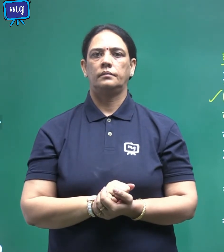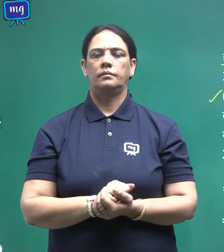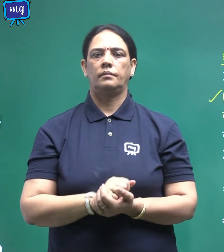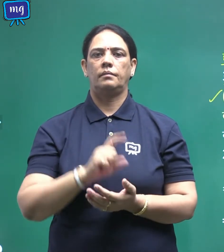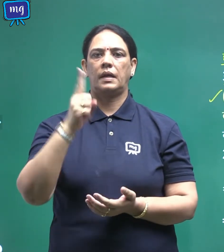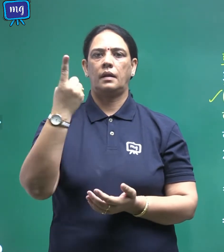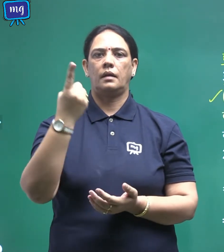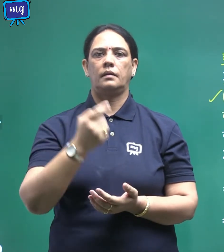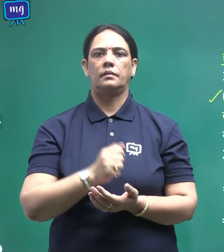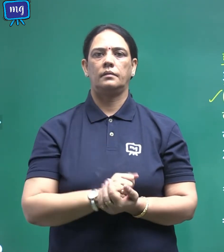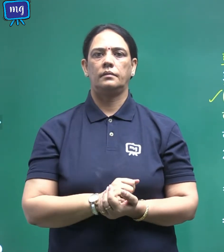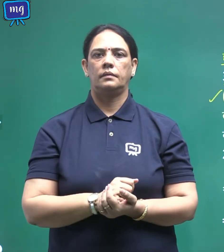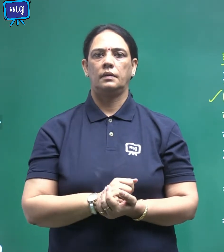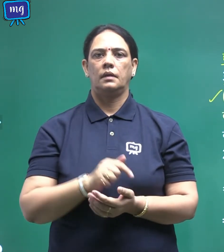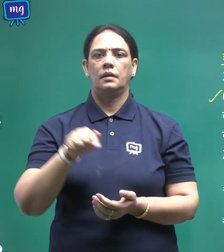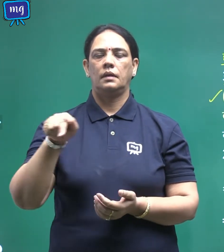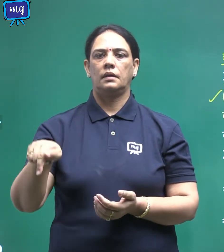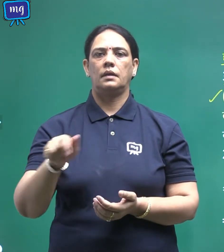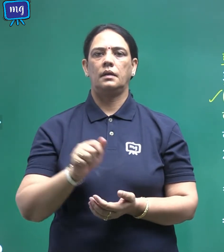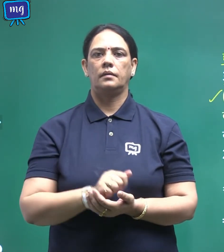पहला, यदि